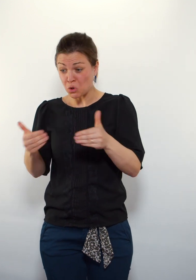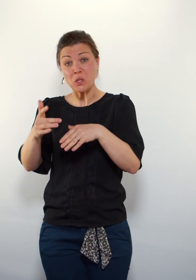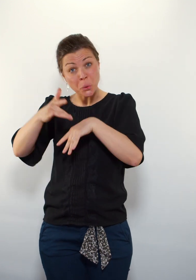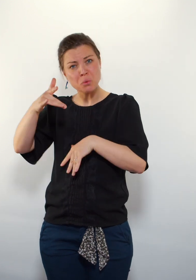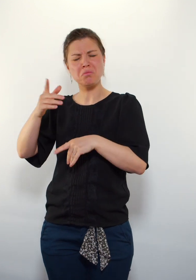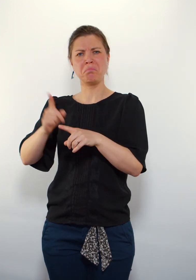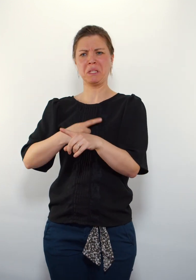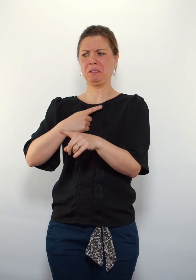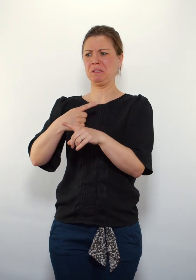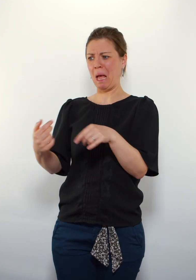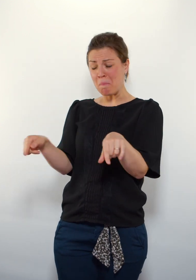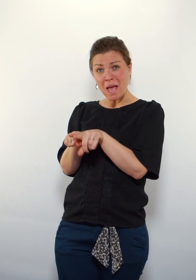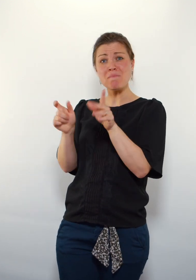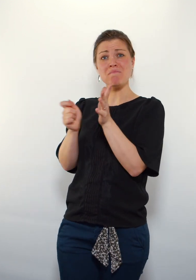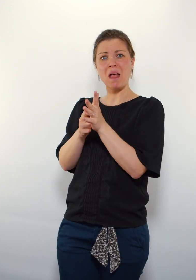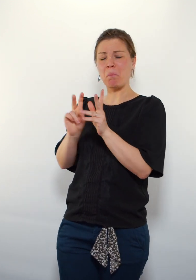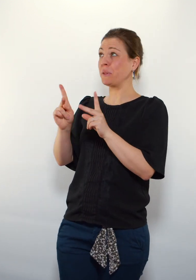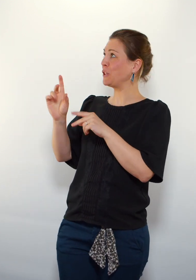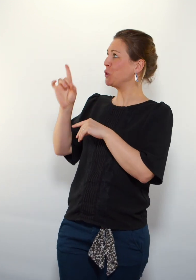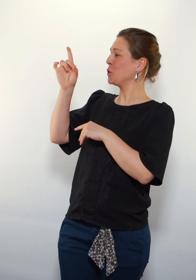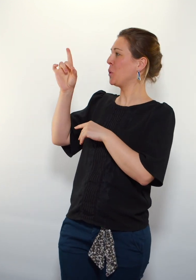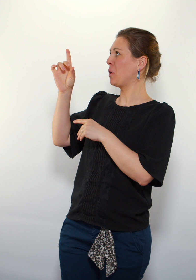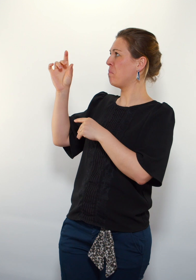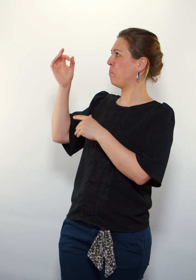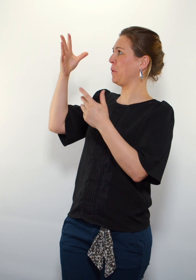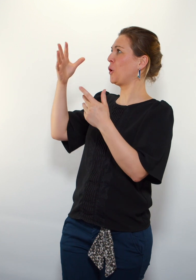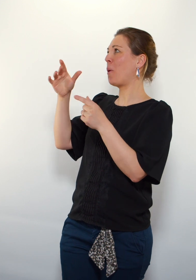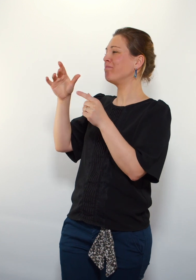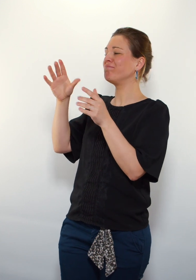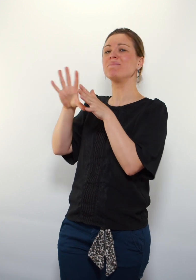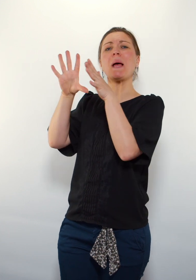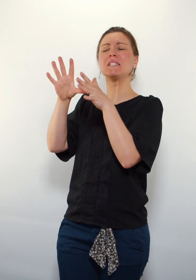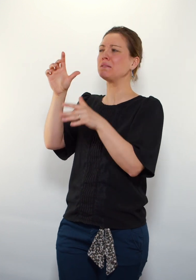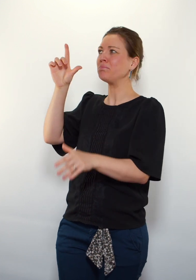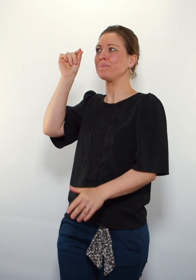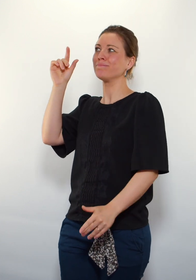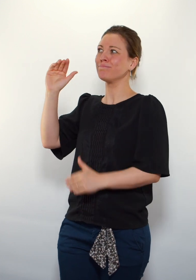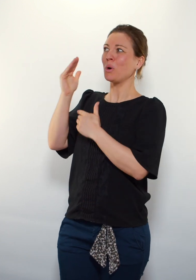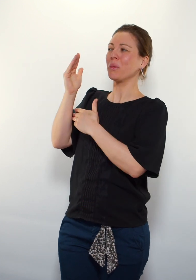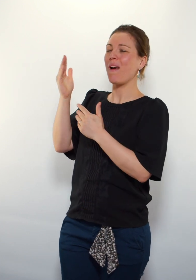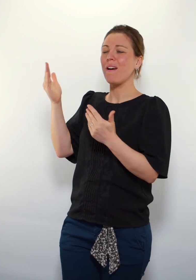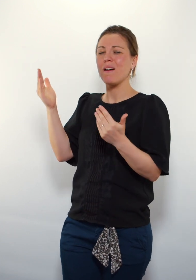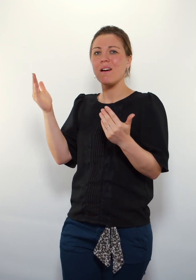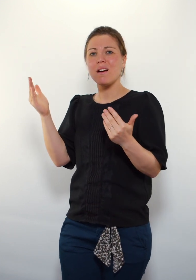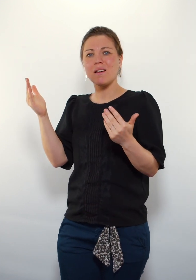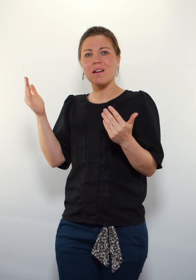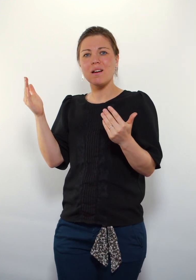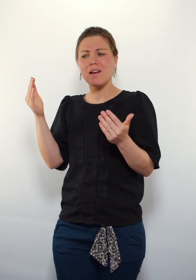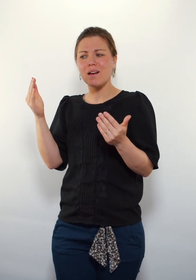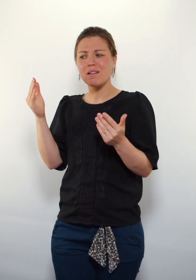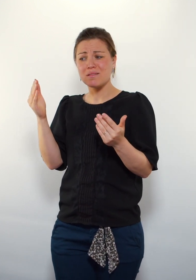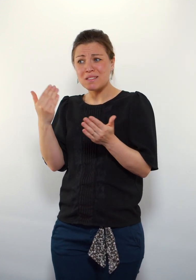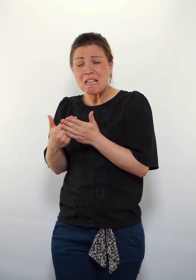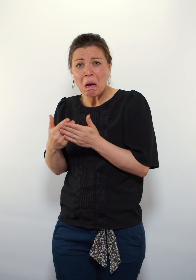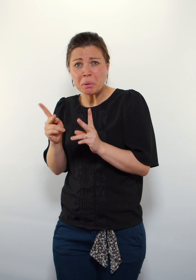bizarrement, au même moment. Alors je me suis dit oh, c'est peut-être un signe de Dieu que voilà, il me fait un petit clin d'œil en me disant peut-être que c'est